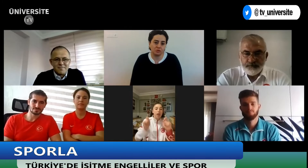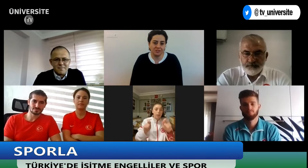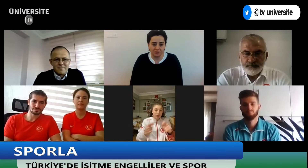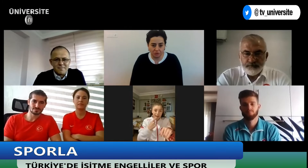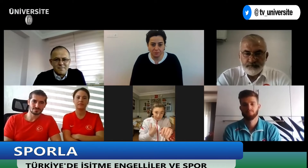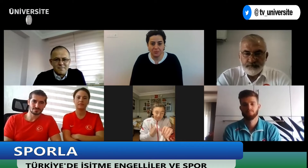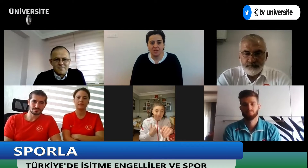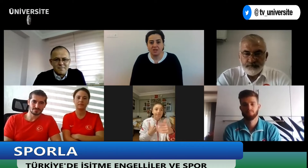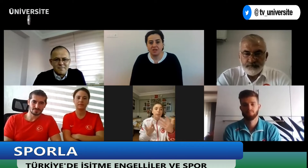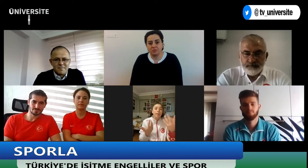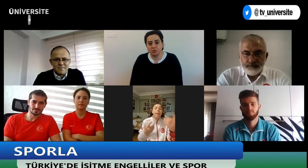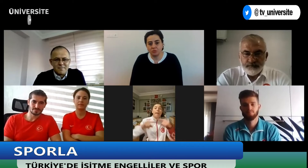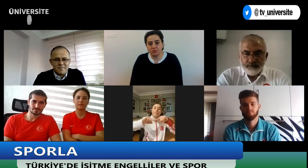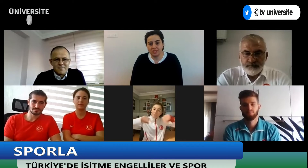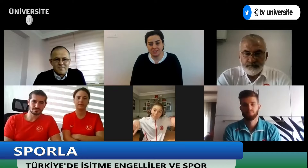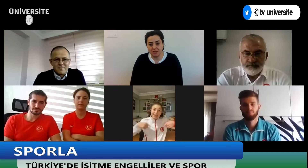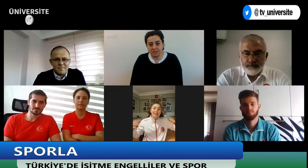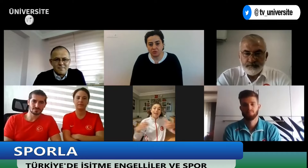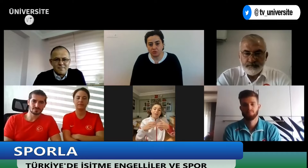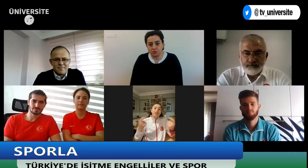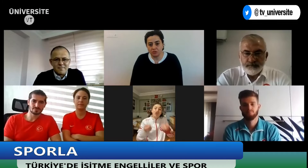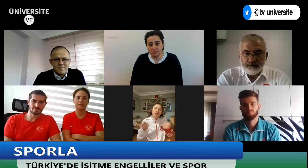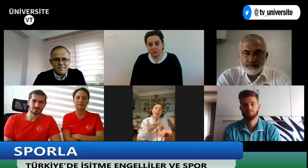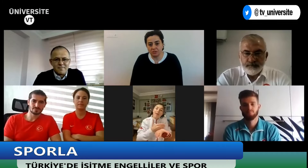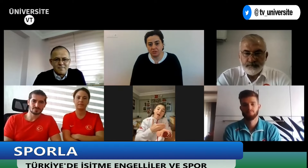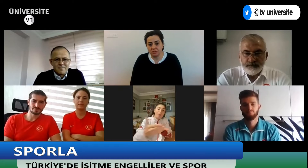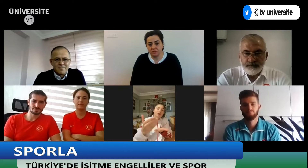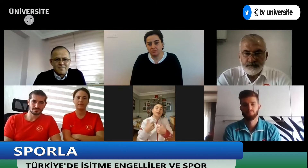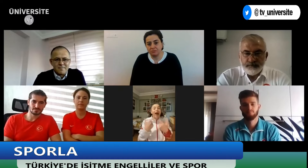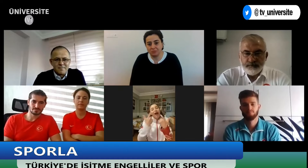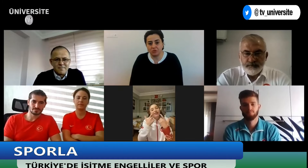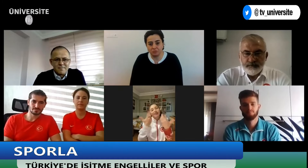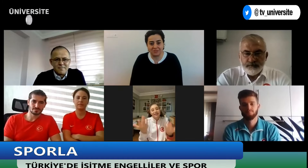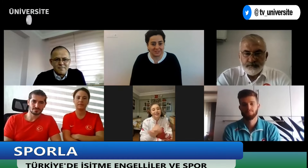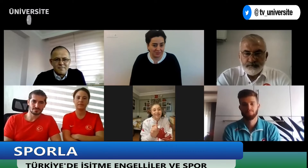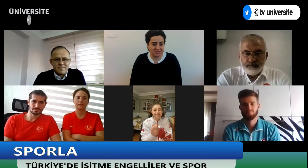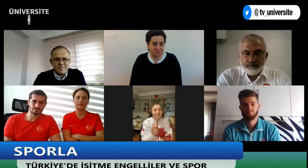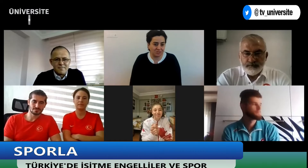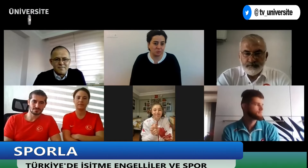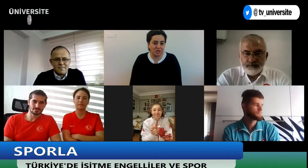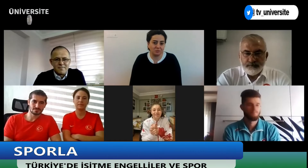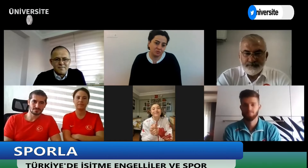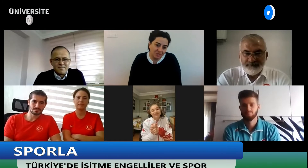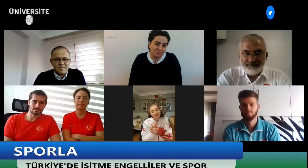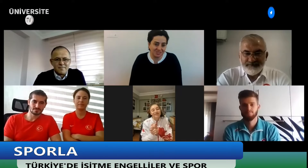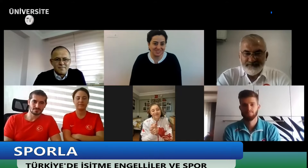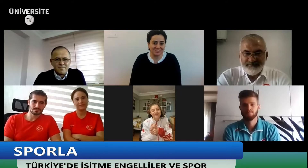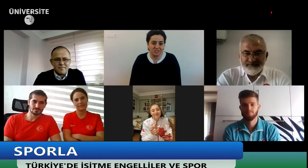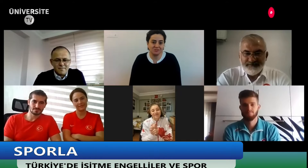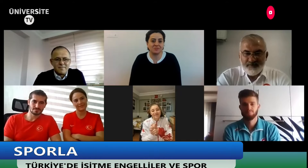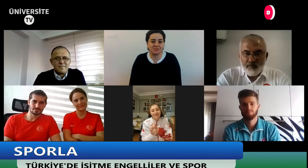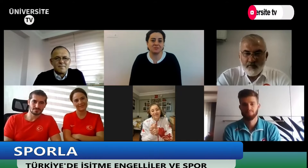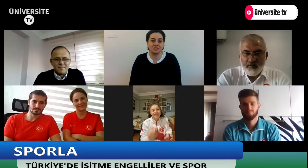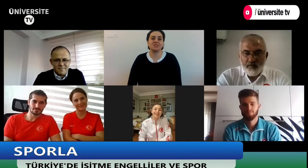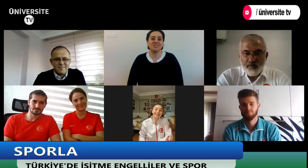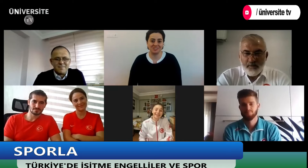sporcu ödüllerini alıyorum. Bu önümüzde İtalya gözüküyordu ama bilmiyorum gidebilecek miyiz bu pandemi önünde. Başarı